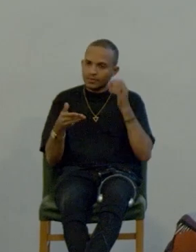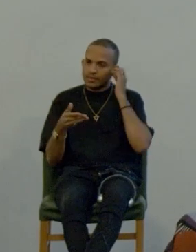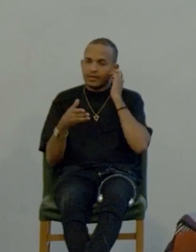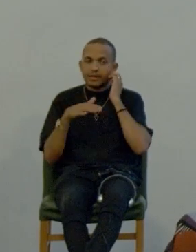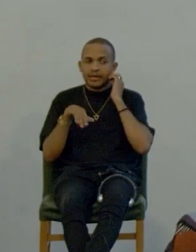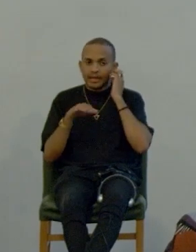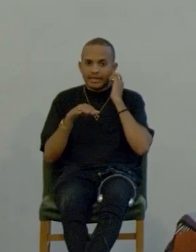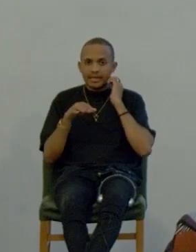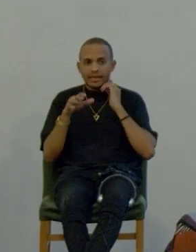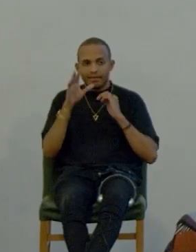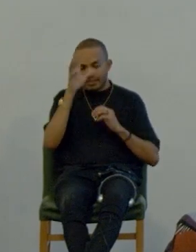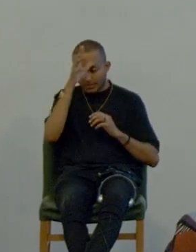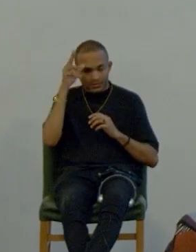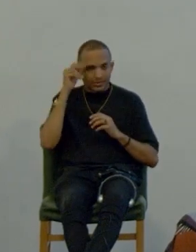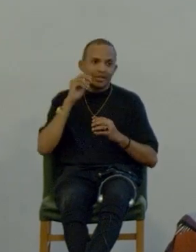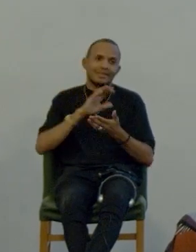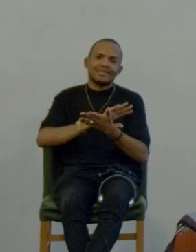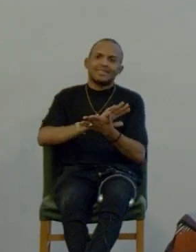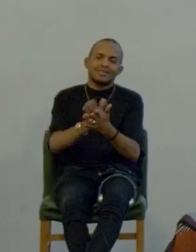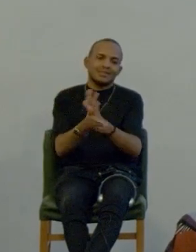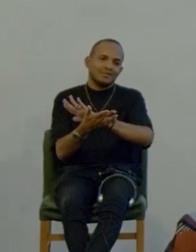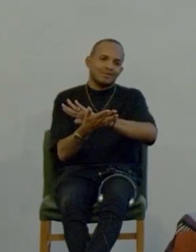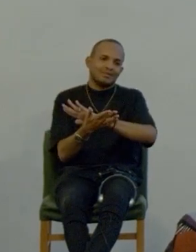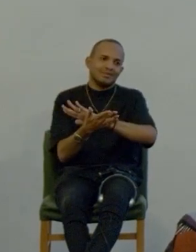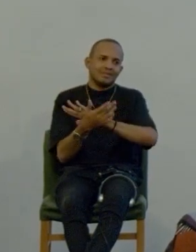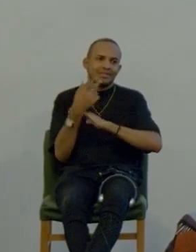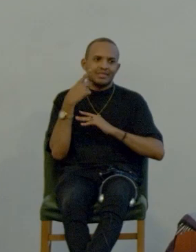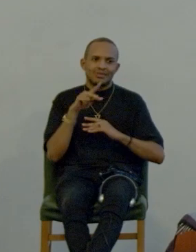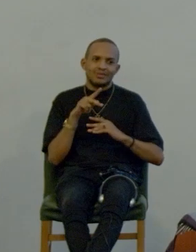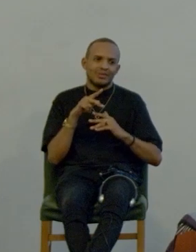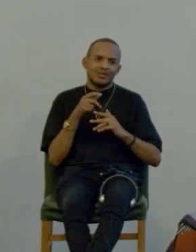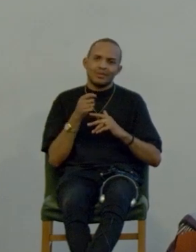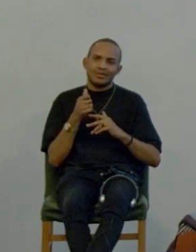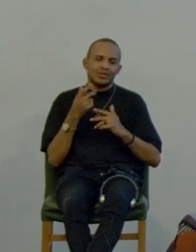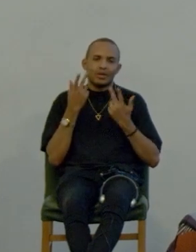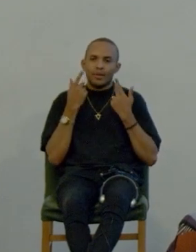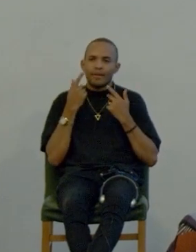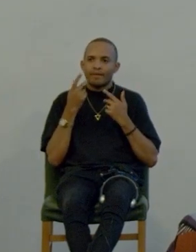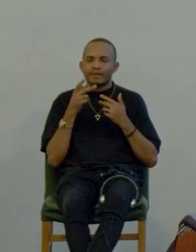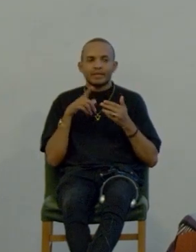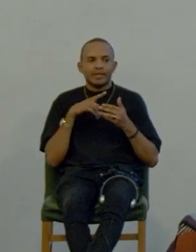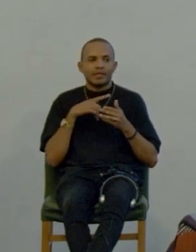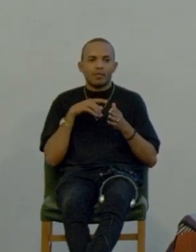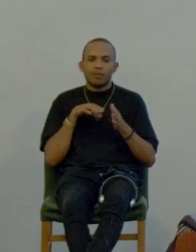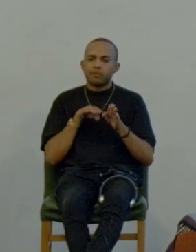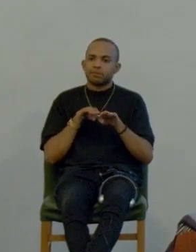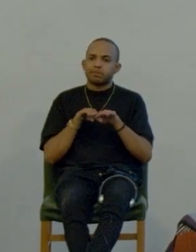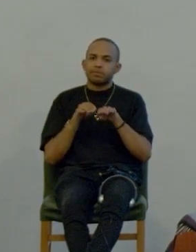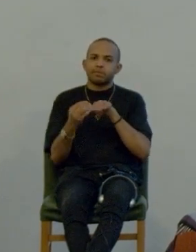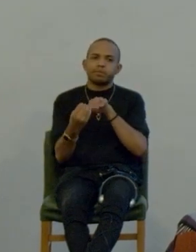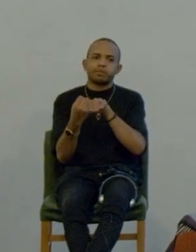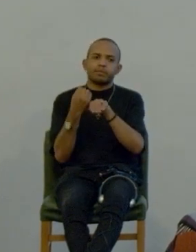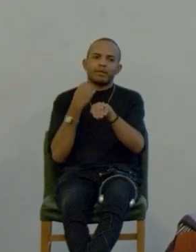na Amazônia, elas são um vetor de destruição. É um padrão meio clássico, né? A gente tem a estrada aberta, tem aquela coisa de espinha de peixe,